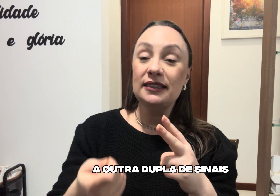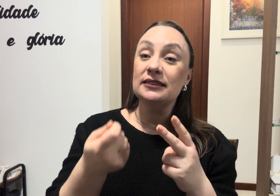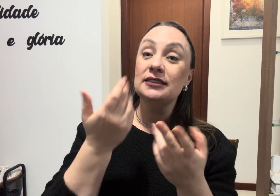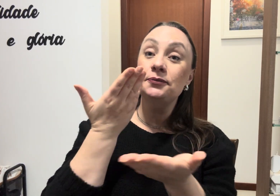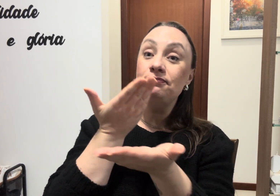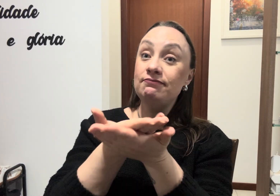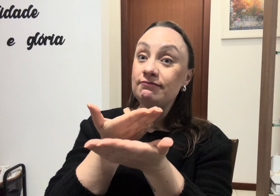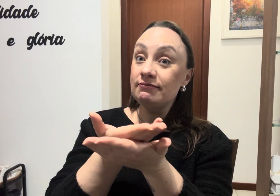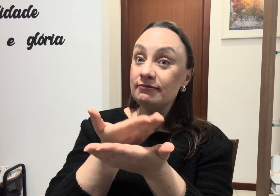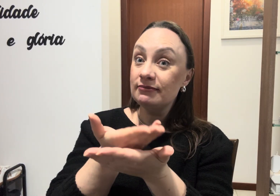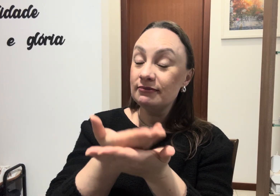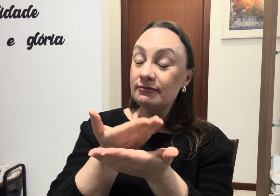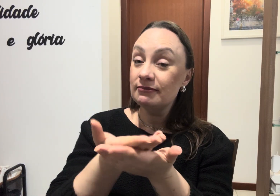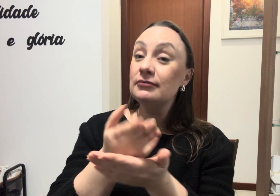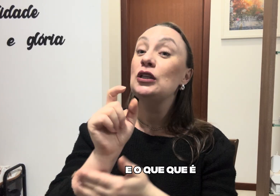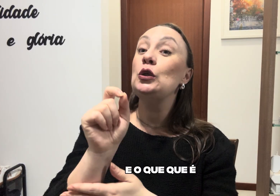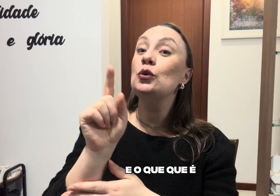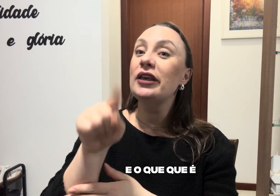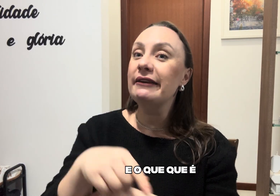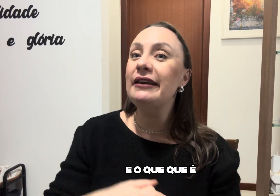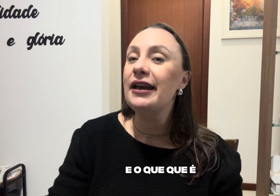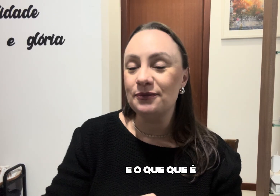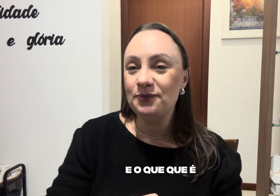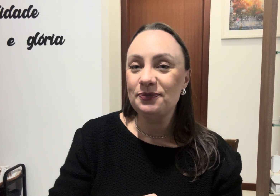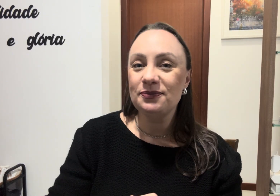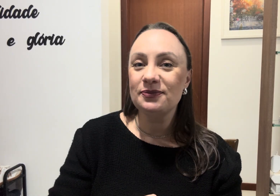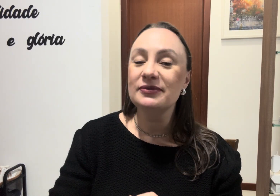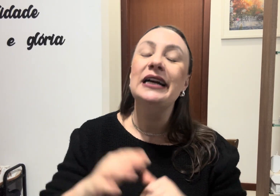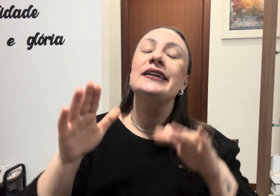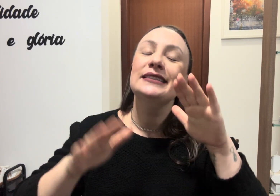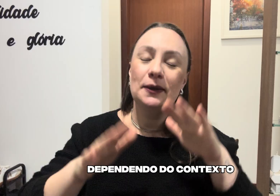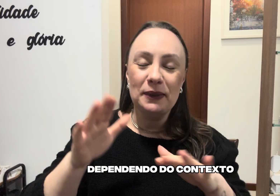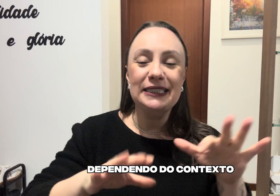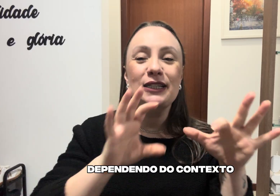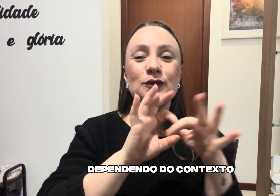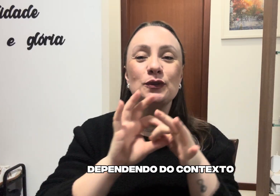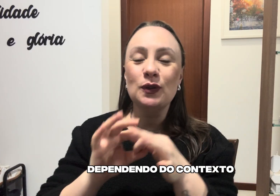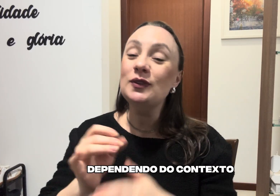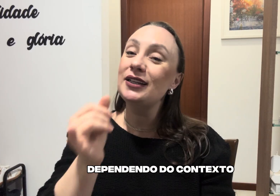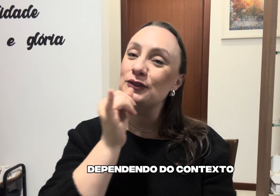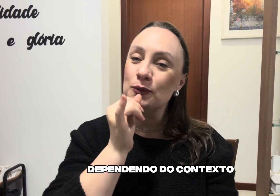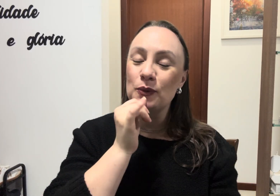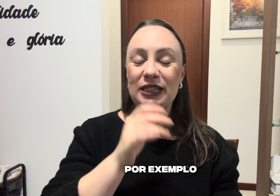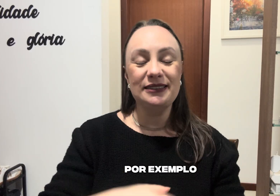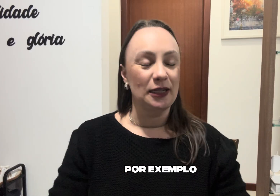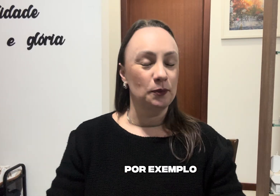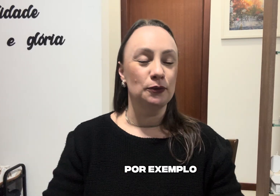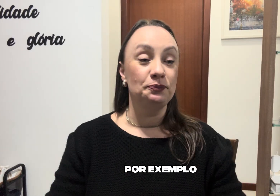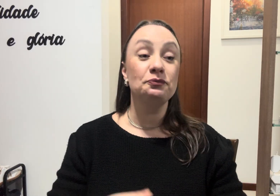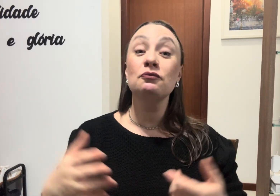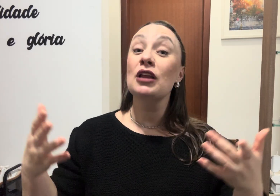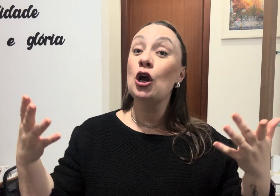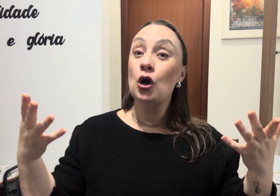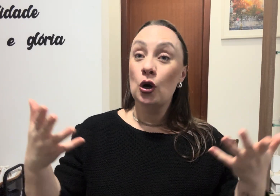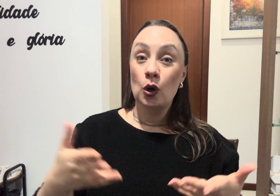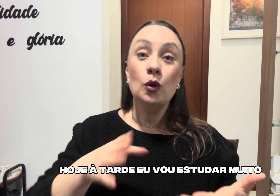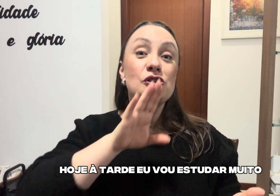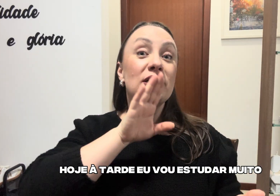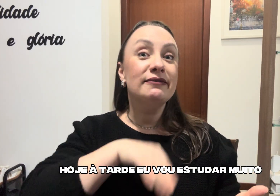sinais. E o que é? Dependendo do contexto. Por exemplo, hoje à